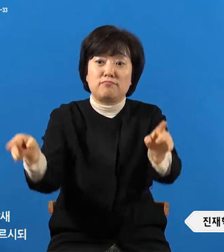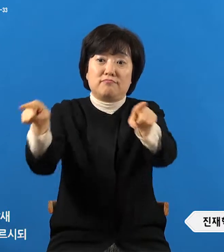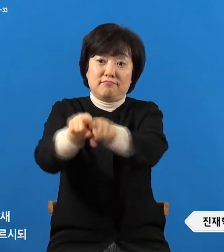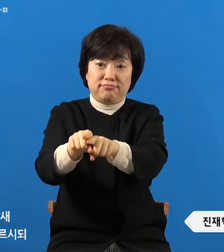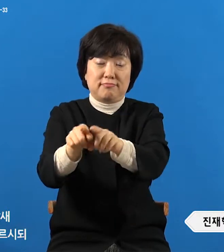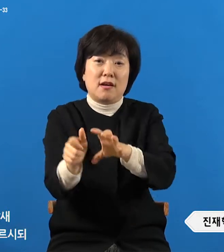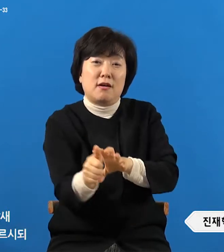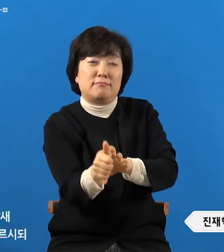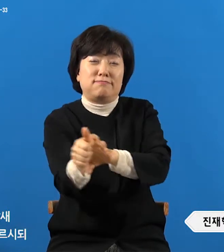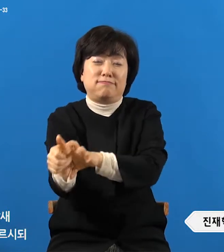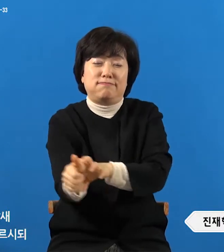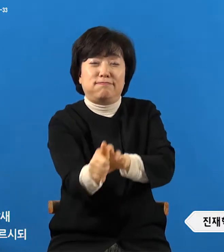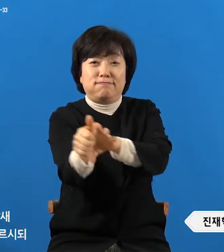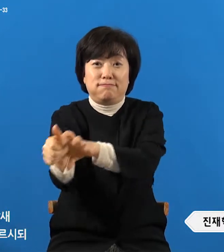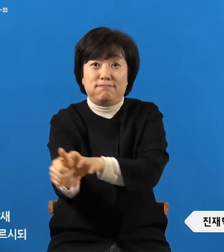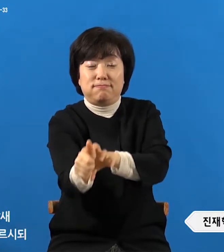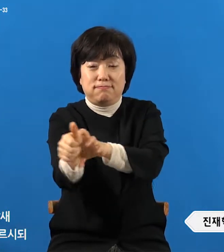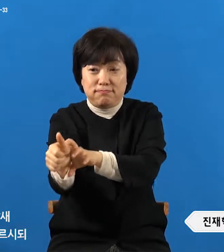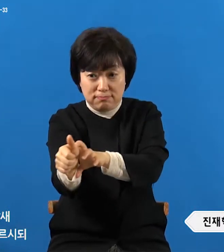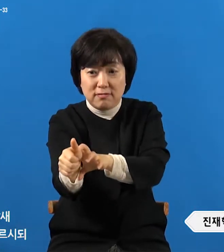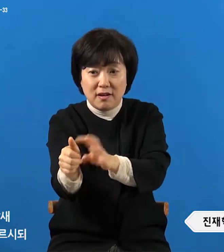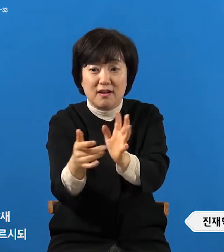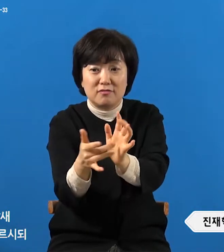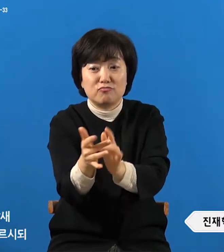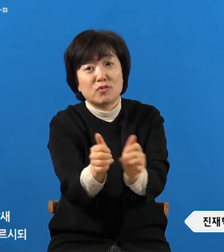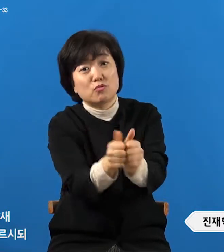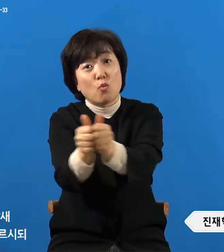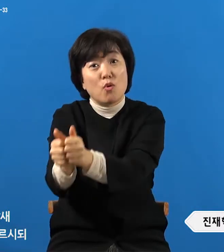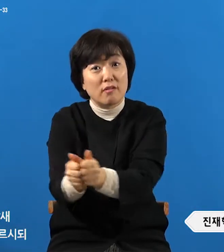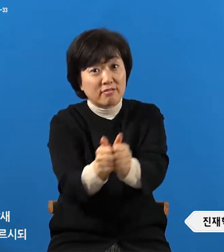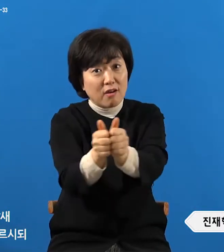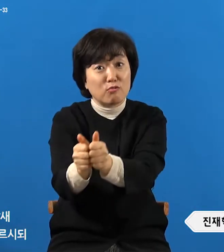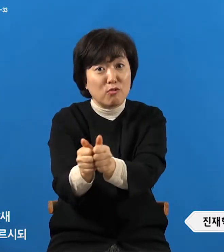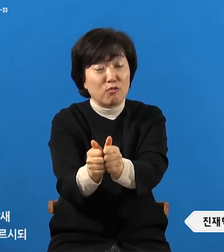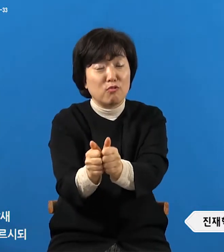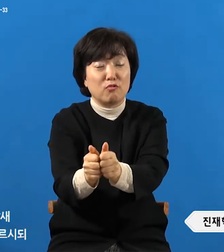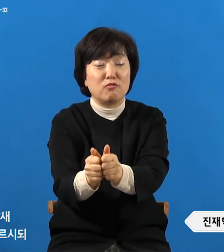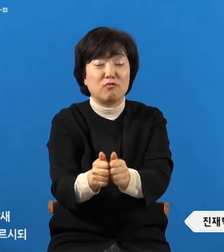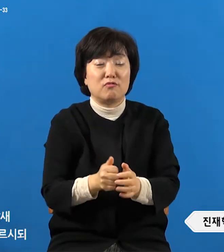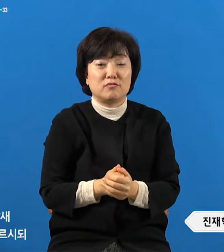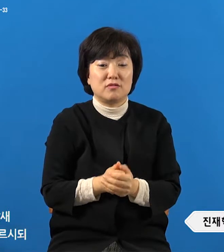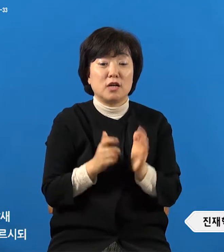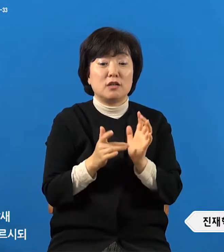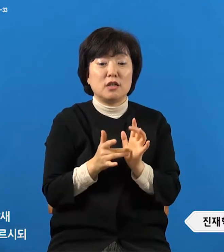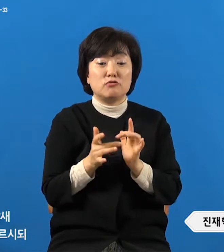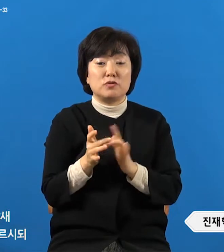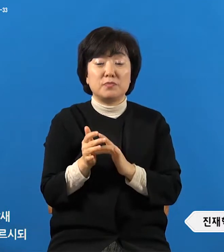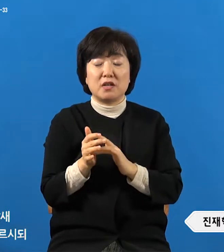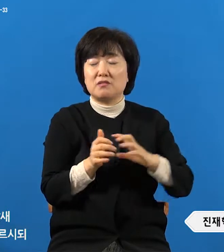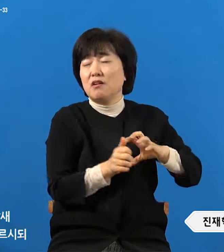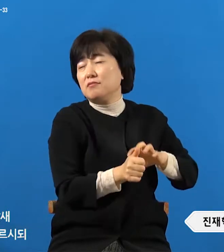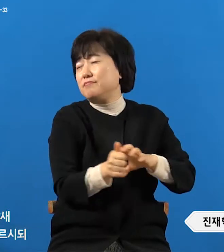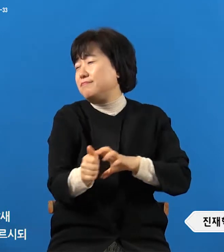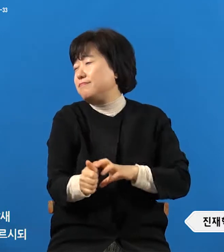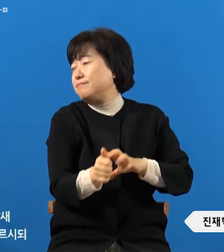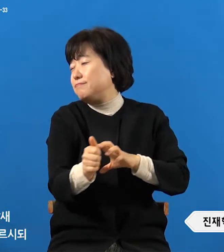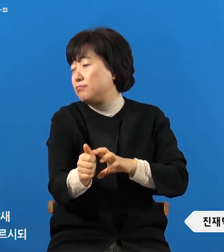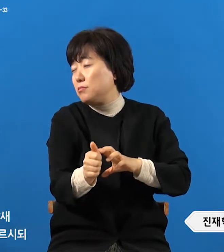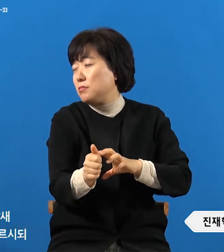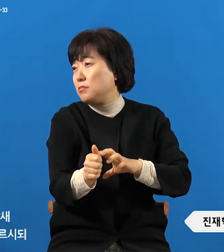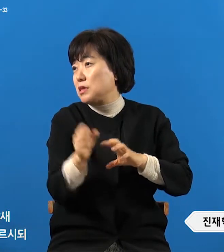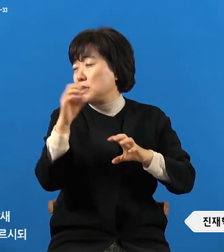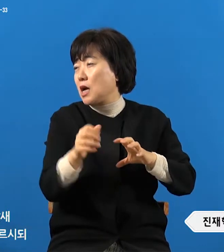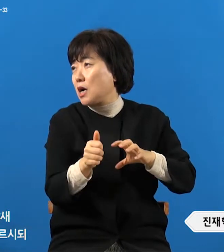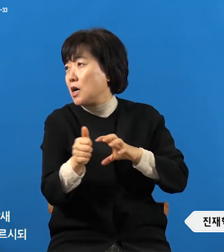나와서 많은 자들이 주님과 동행했다고 성경은 말씀합니다. 그런데 예수님께서 그냥 가지